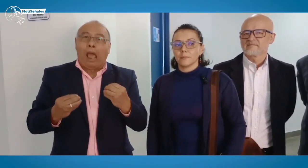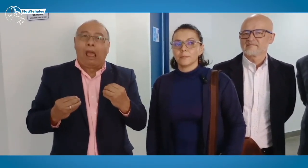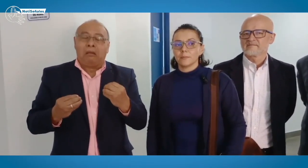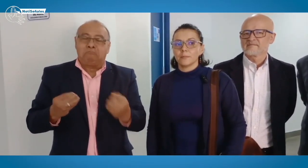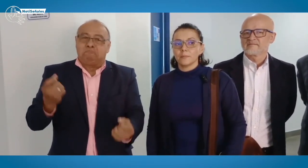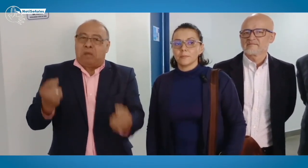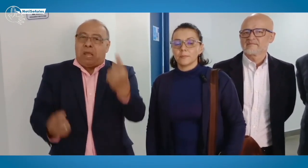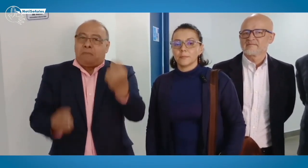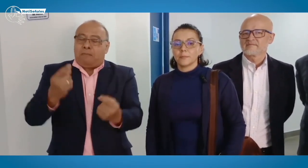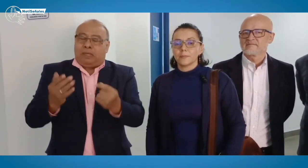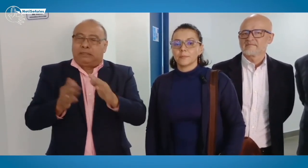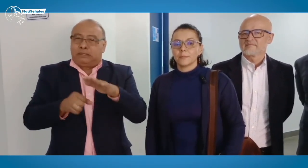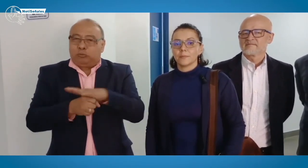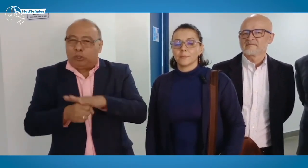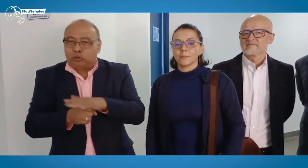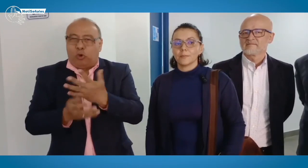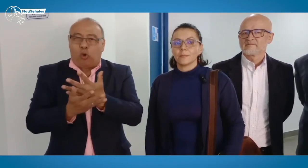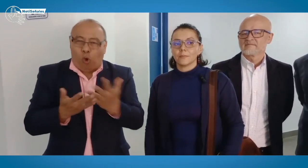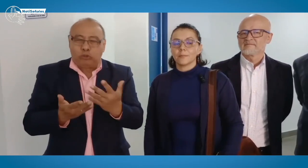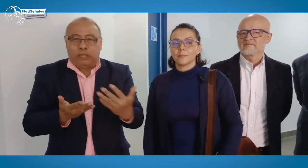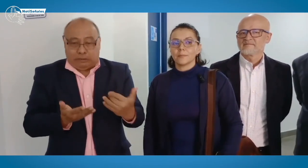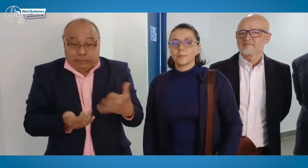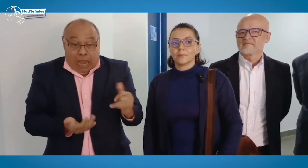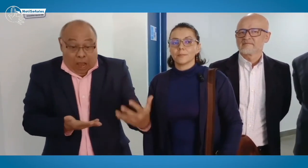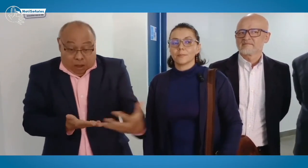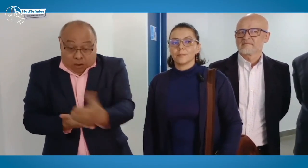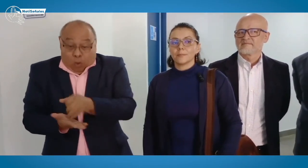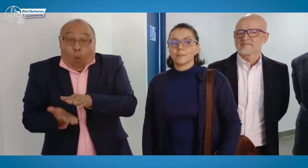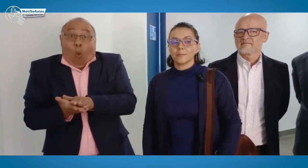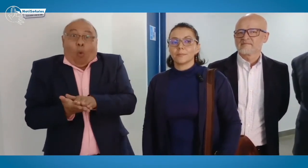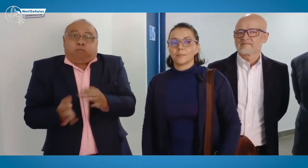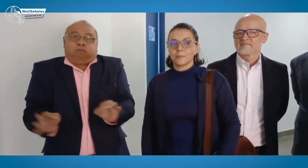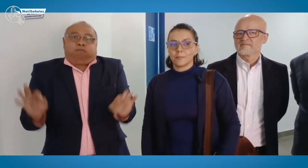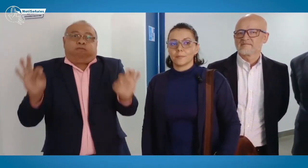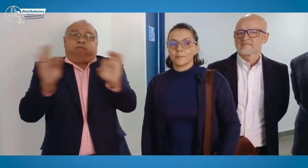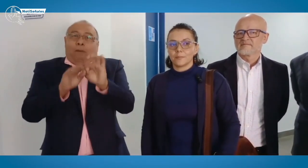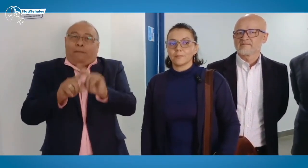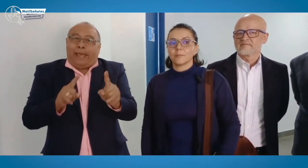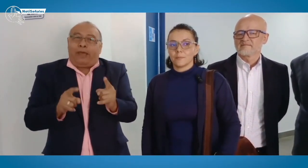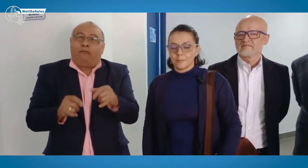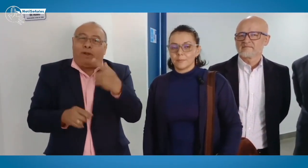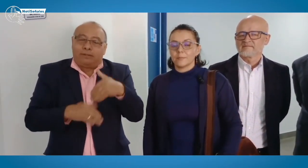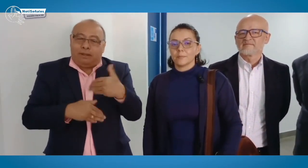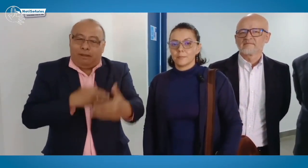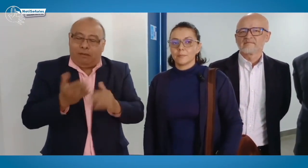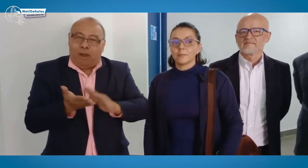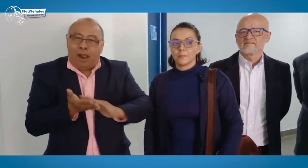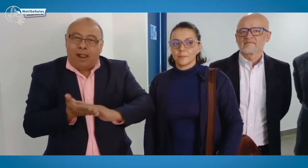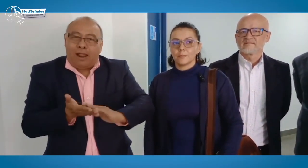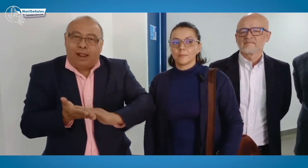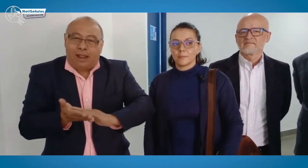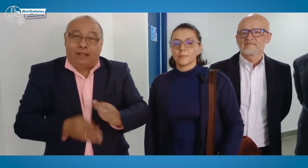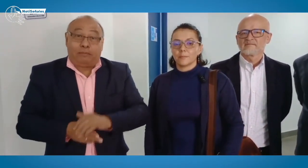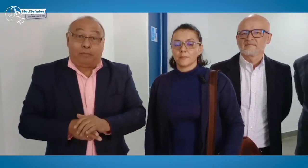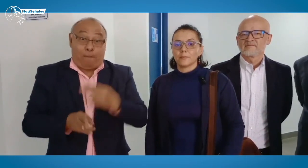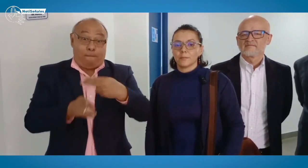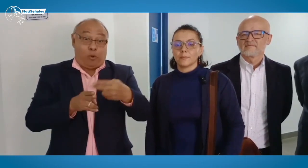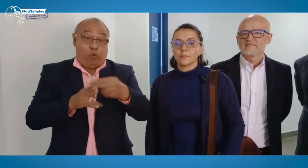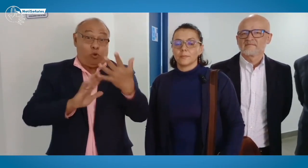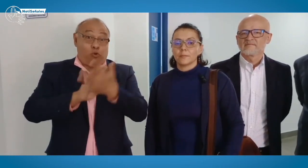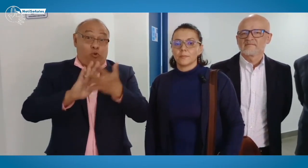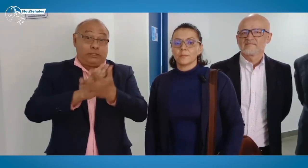CRC. Ya recogimos inquietudes y situaciones que se han suscitado frente al tema, pero debemos estar al tanto del